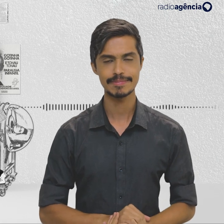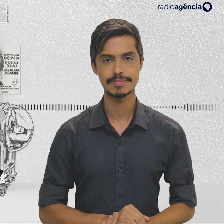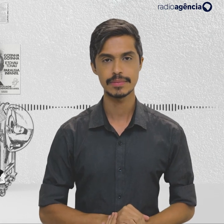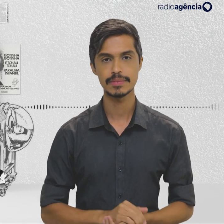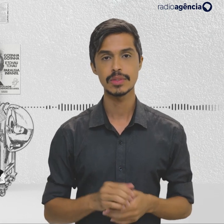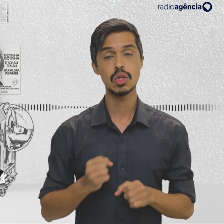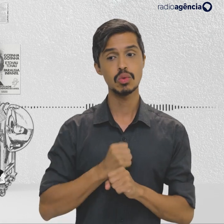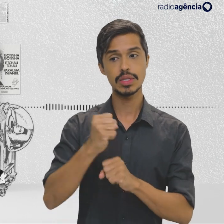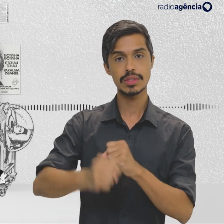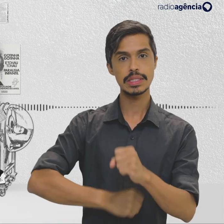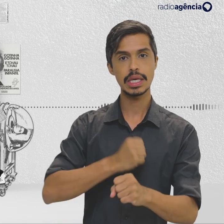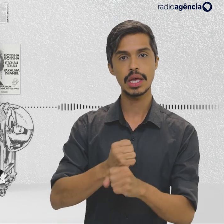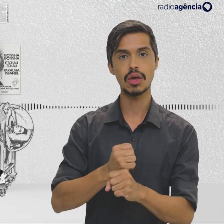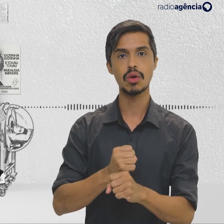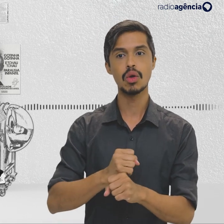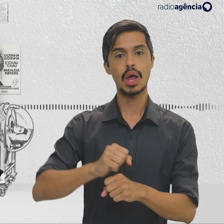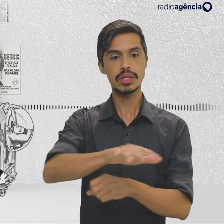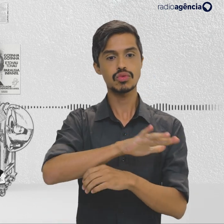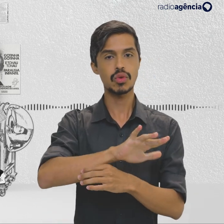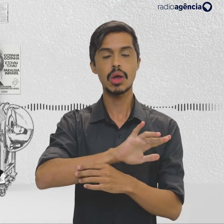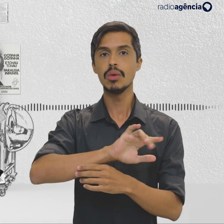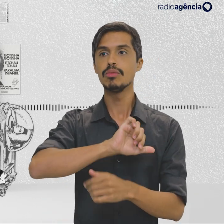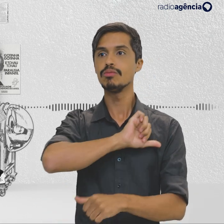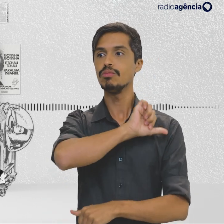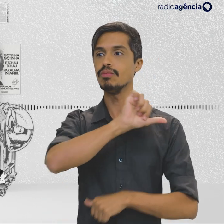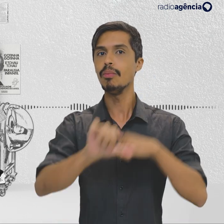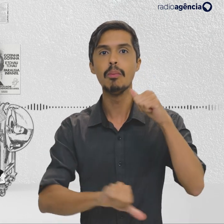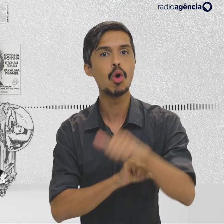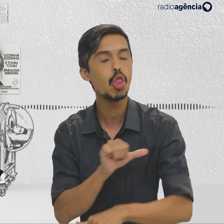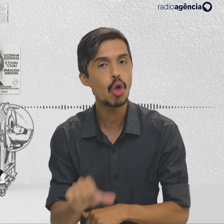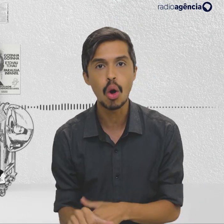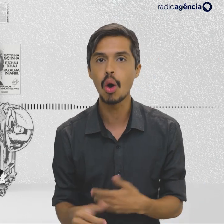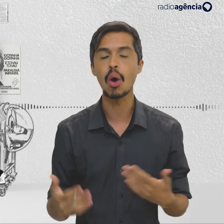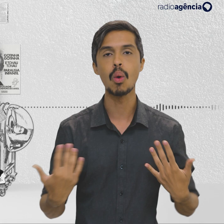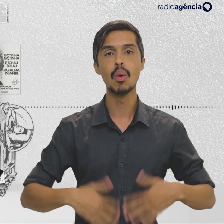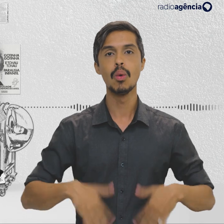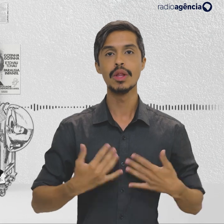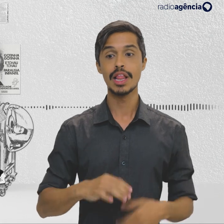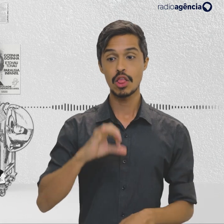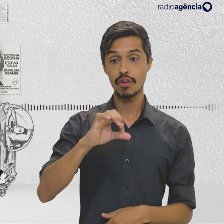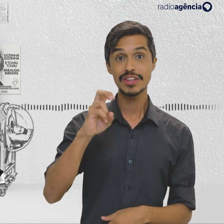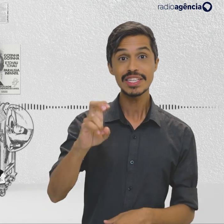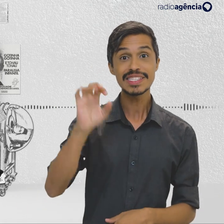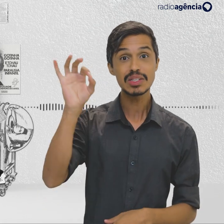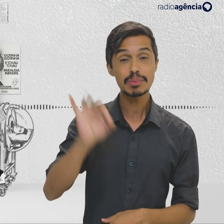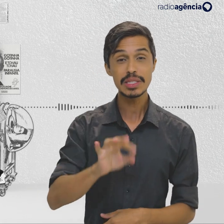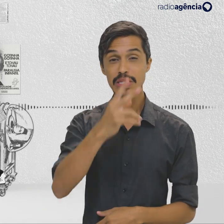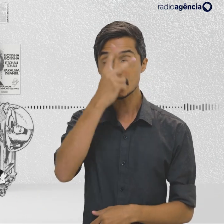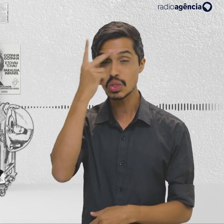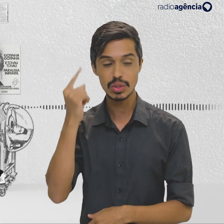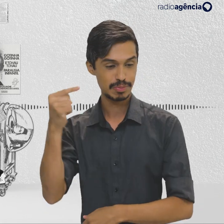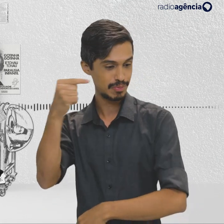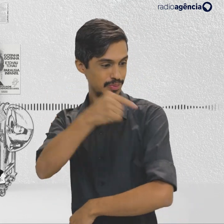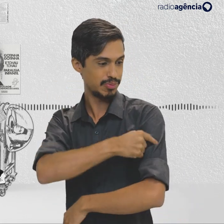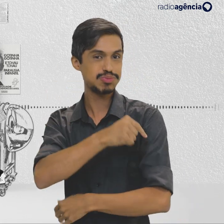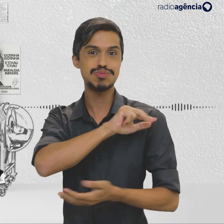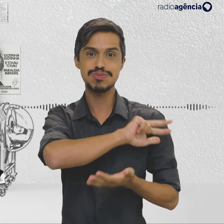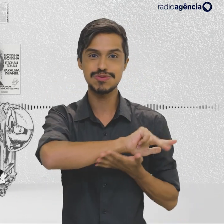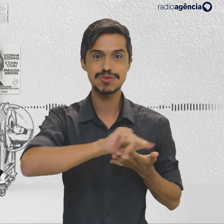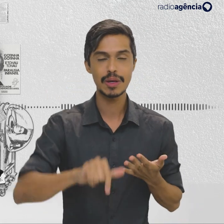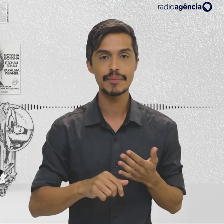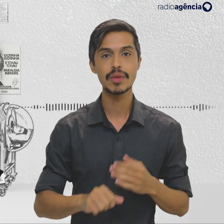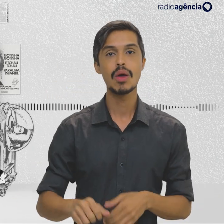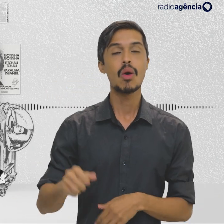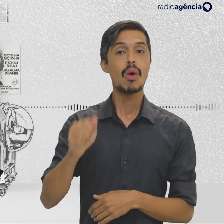aí no ano seguinte o cenário foi completamente diferente com 95% de cobertura o